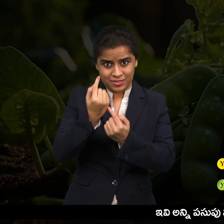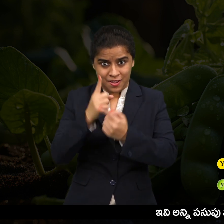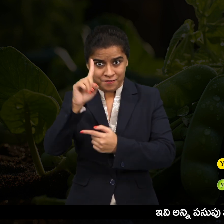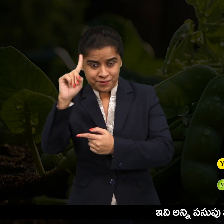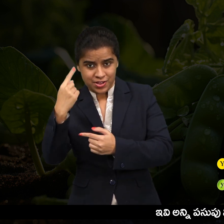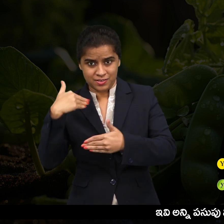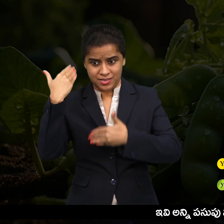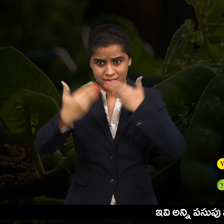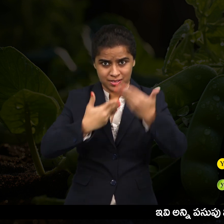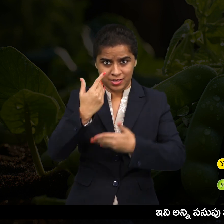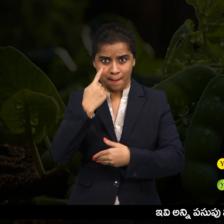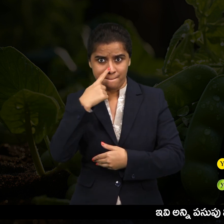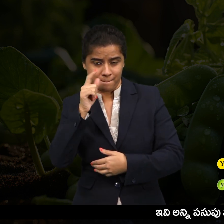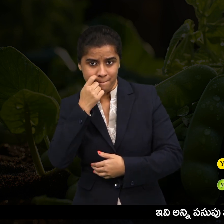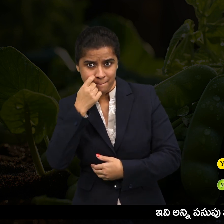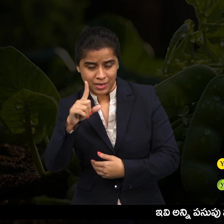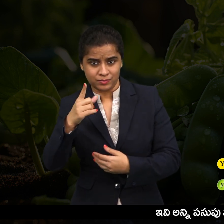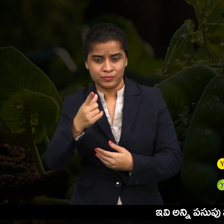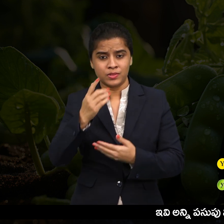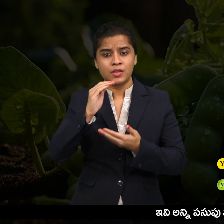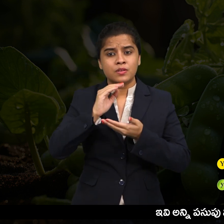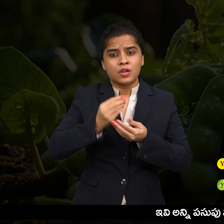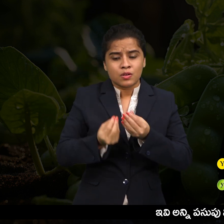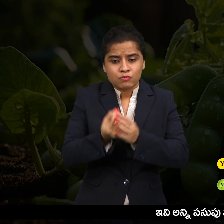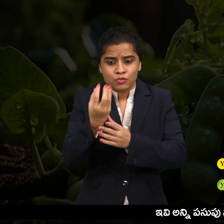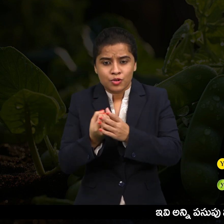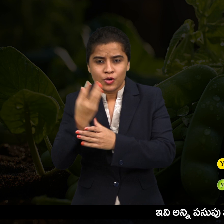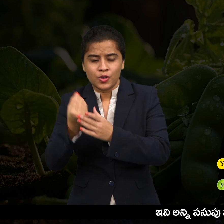ఇవి అన్ని పసుపు విత్తనాలను ఉత్పత్తి చేస్తాయి.